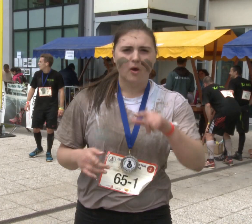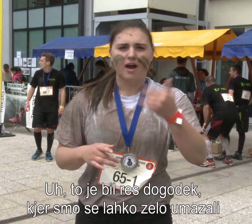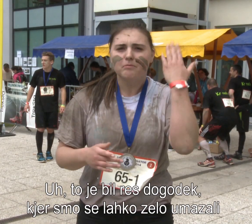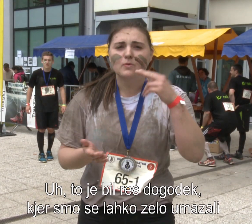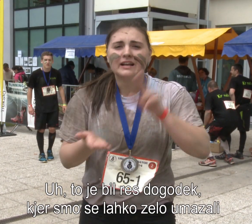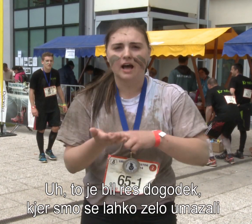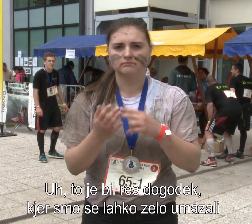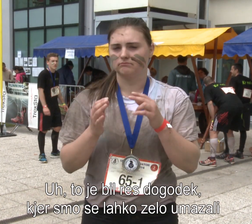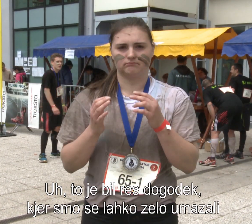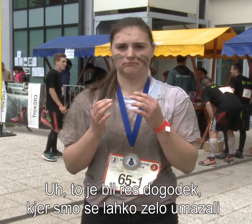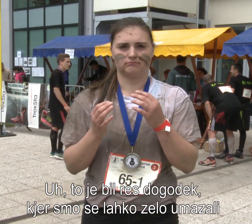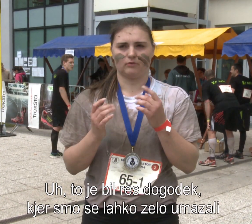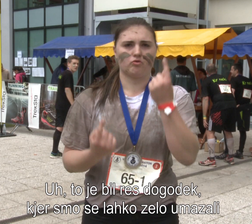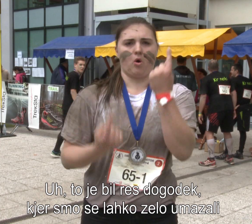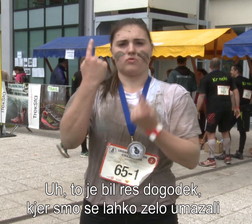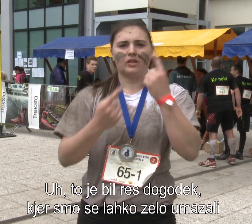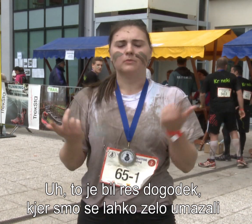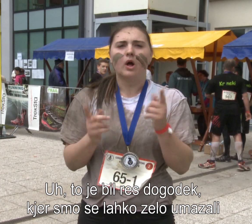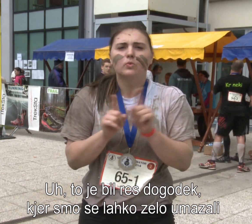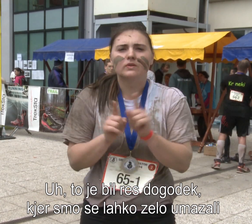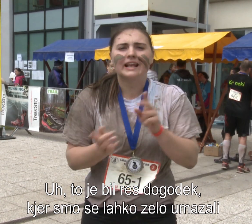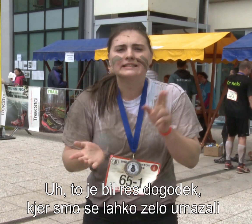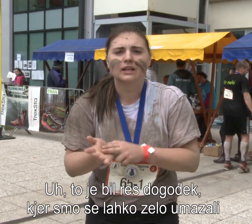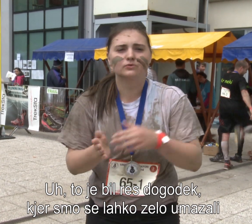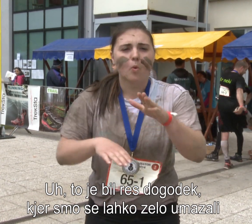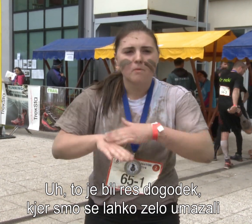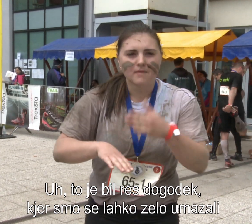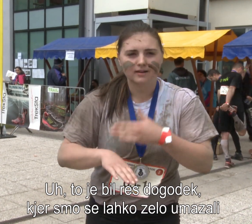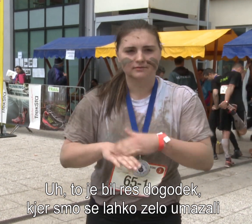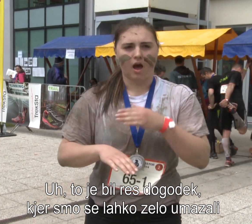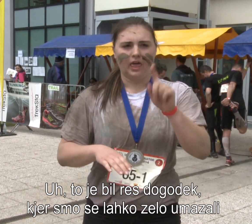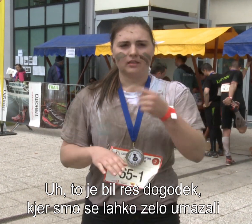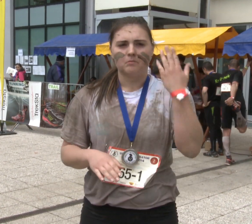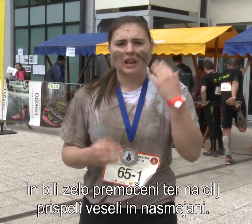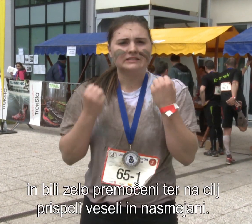Da dajo intervju za televizijo.